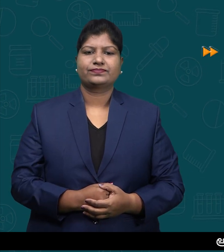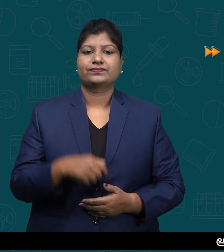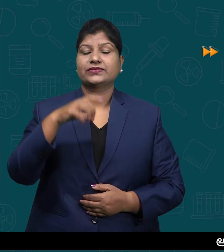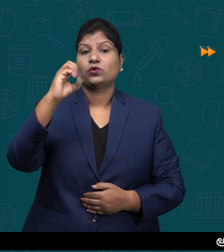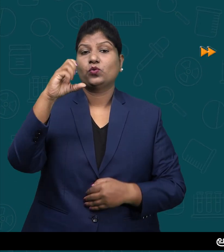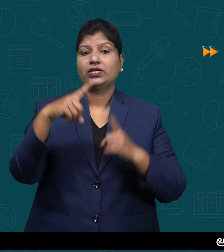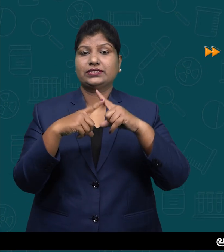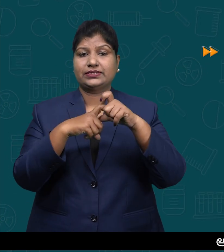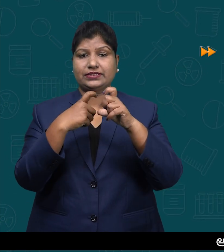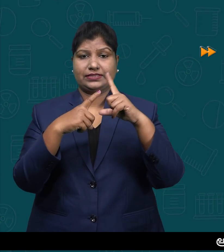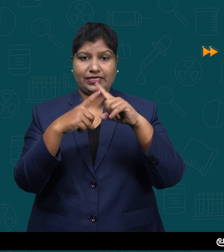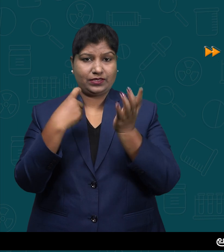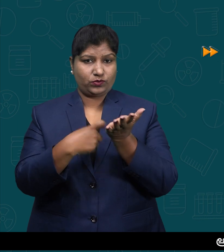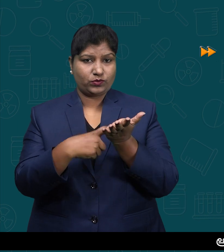అష్టక నియమం,